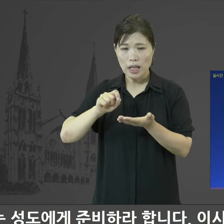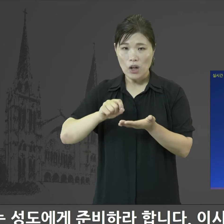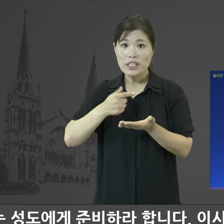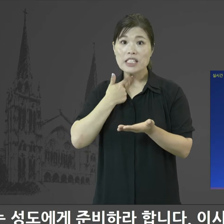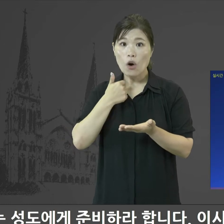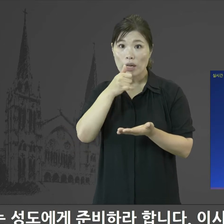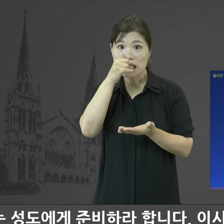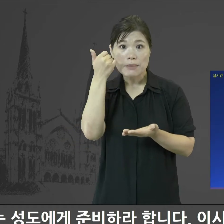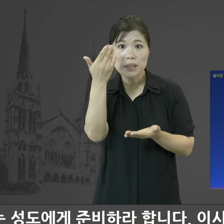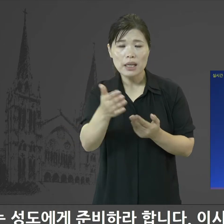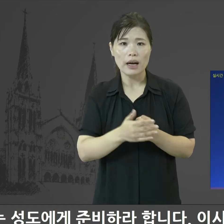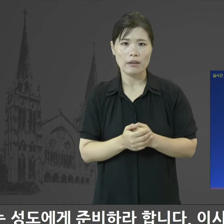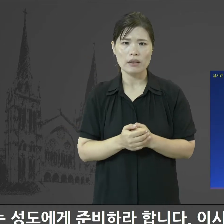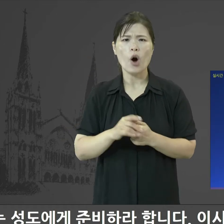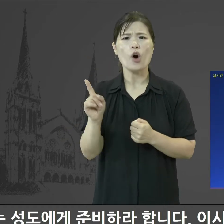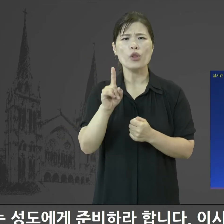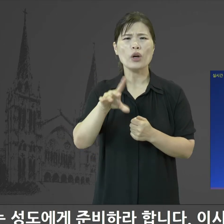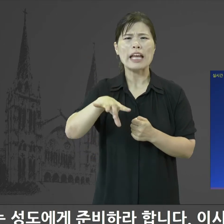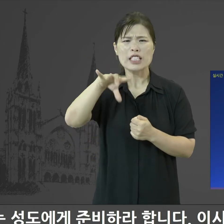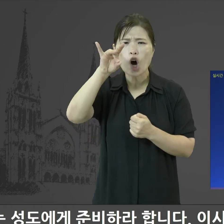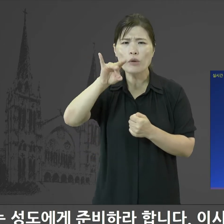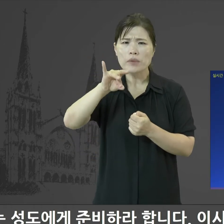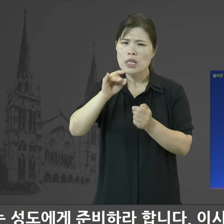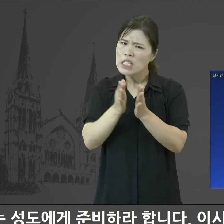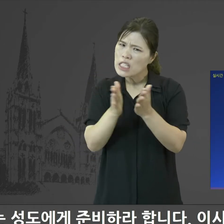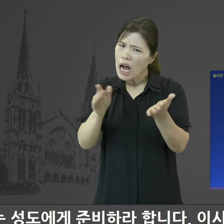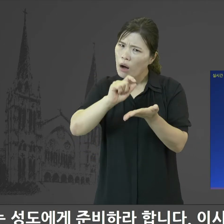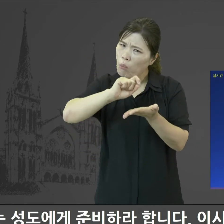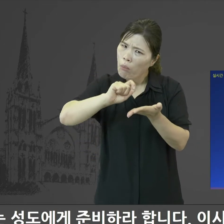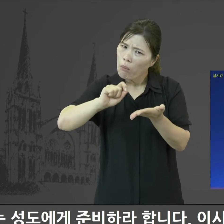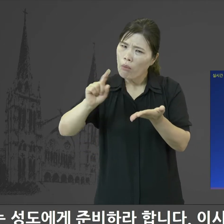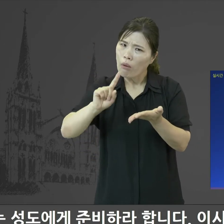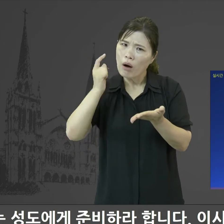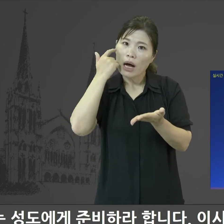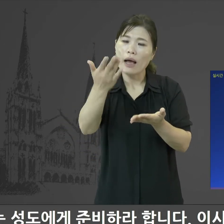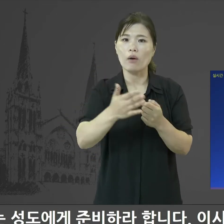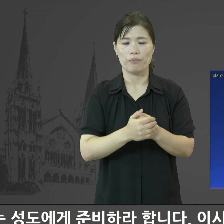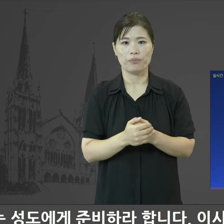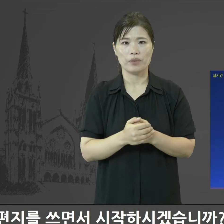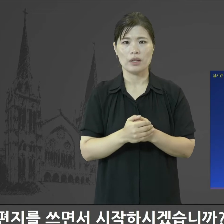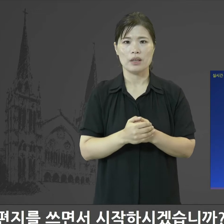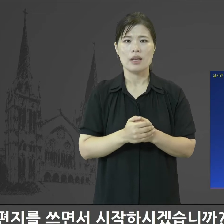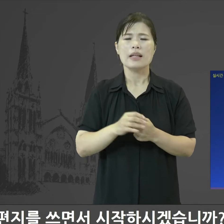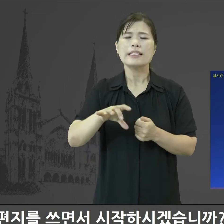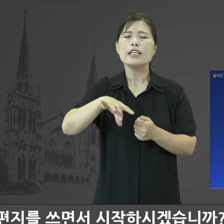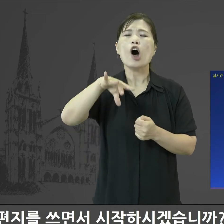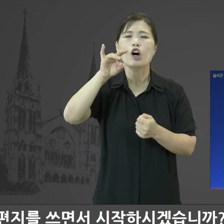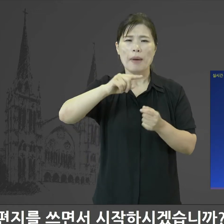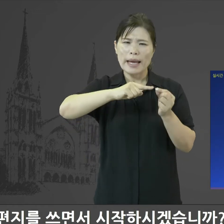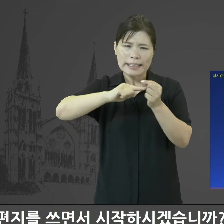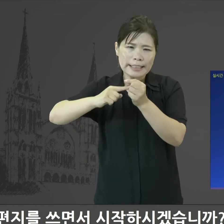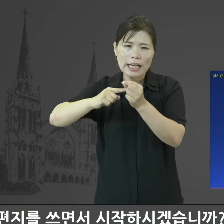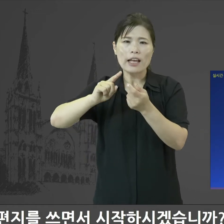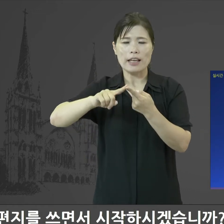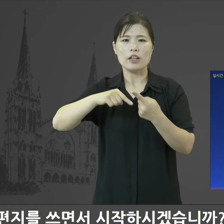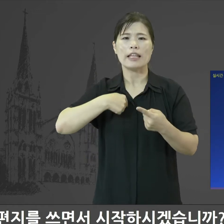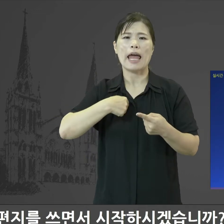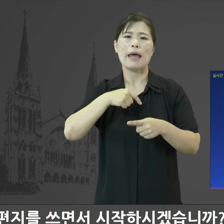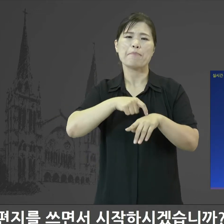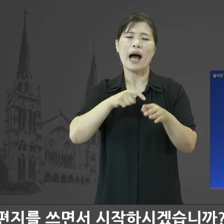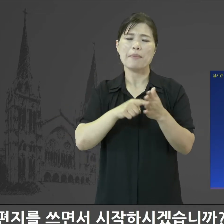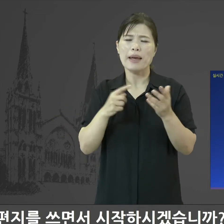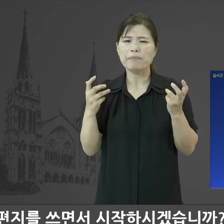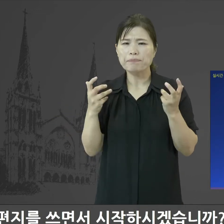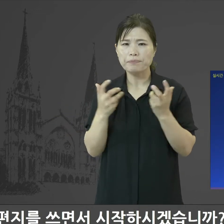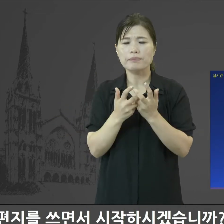편지를 시작하셨습니까? 그것이 지금 여러분의 마음을 가득 채우고 있는 생각입니다. 여러분, 예수 그리스도는